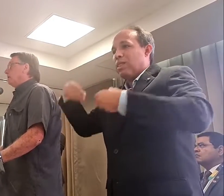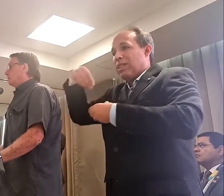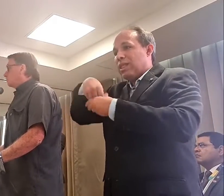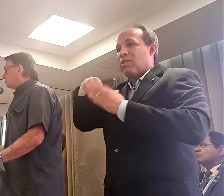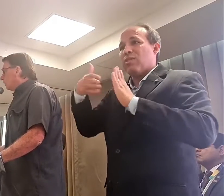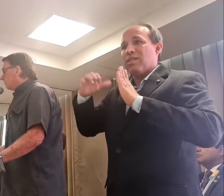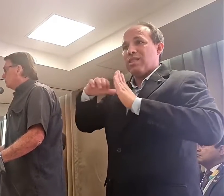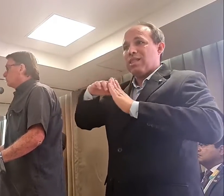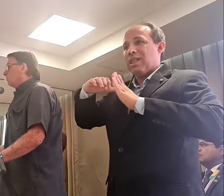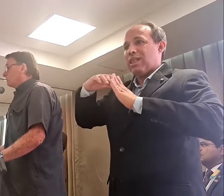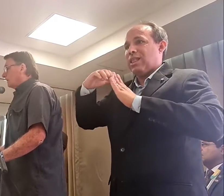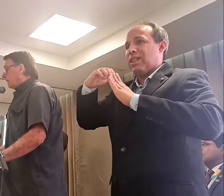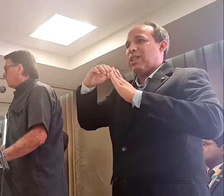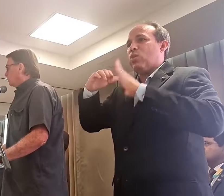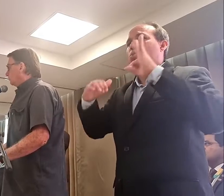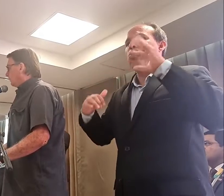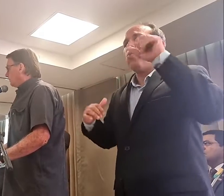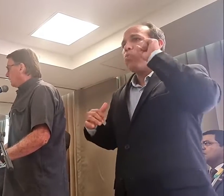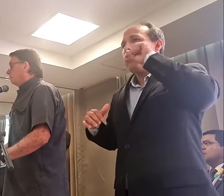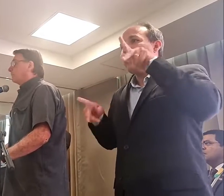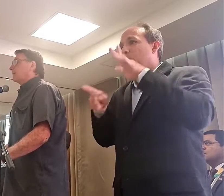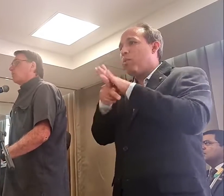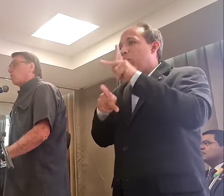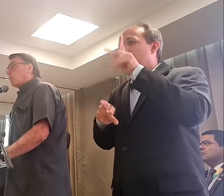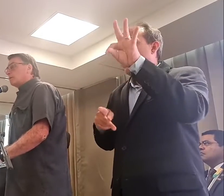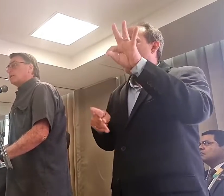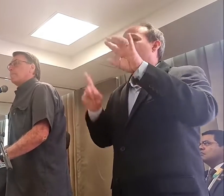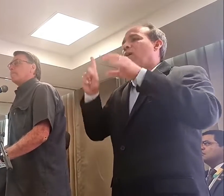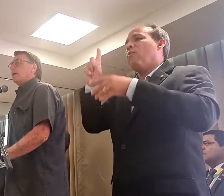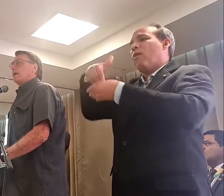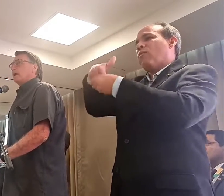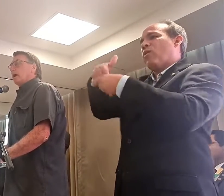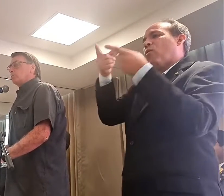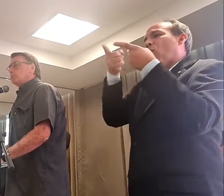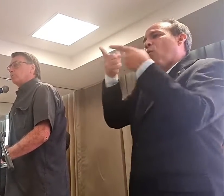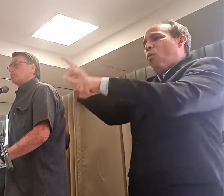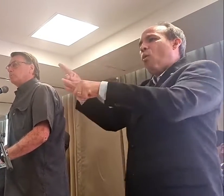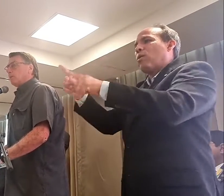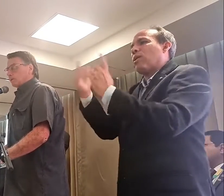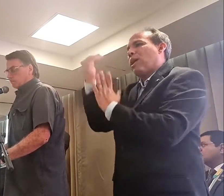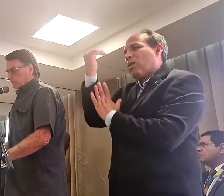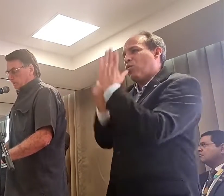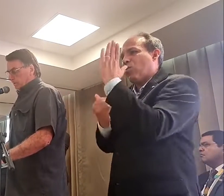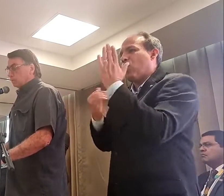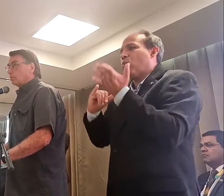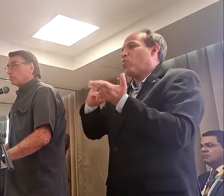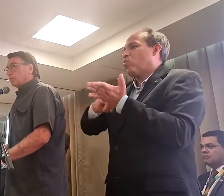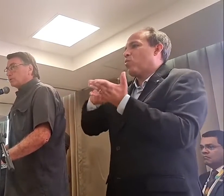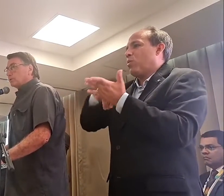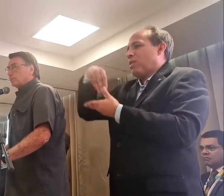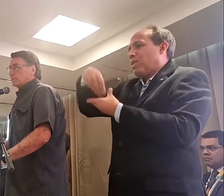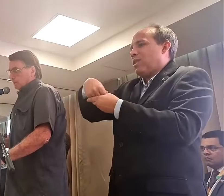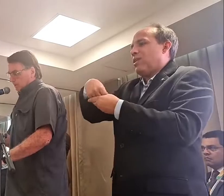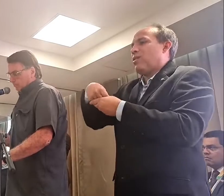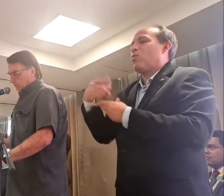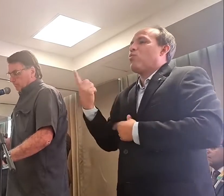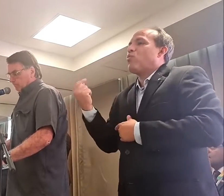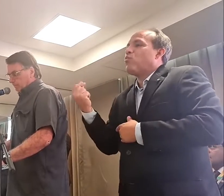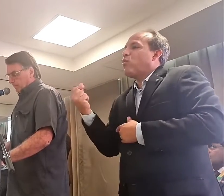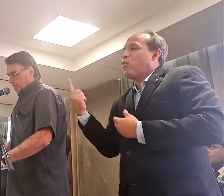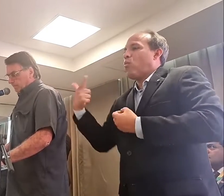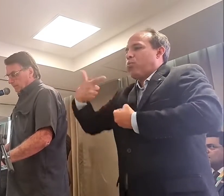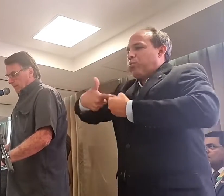Senado, todos os senadores do PT votaram contra a redução dos impostos dos combustíveis, aí